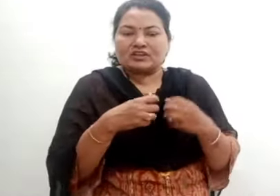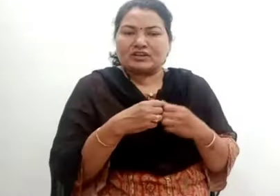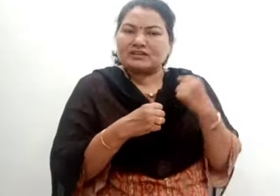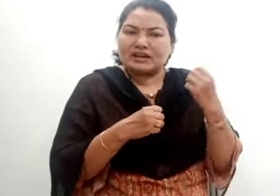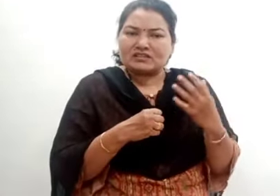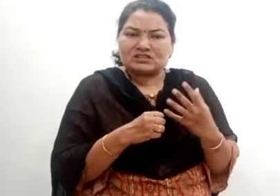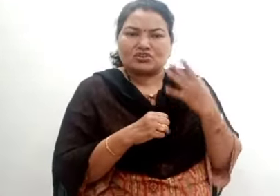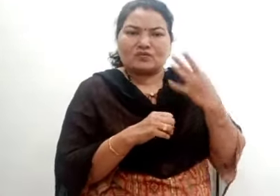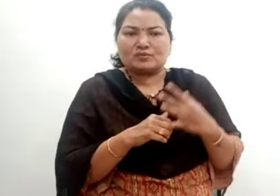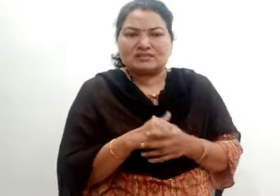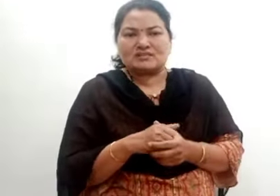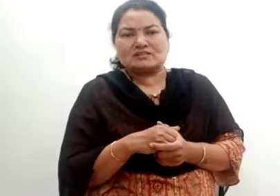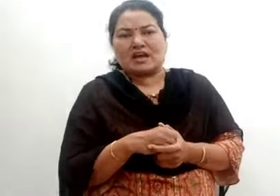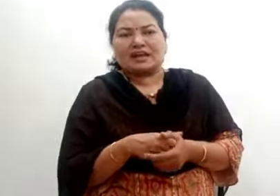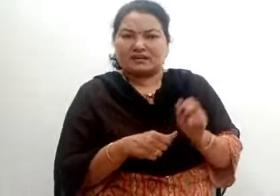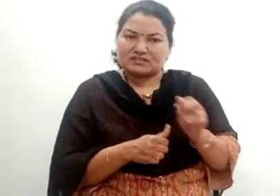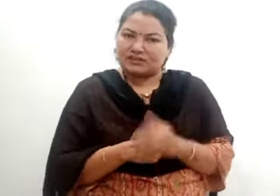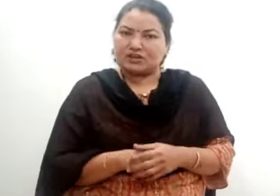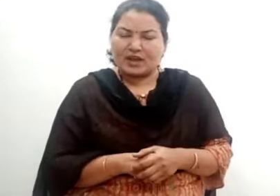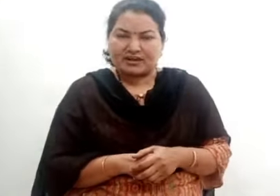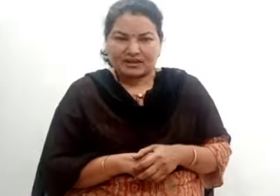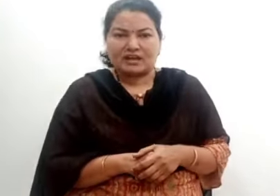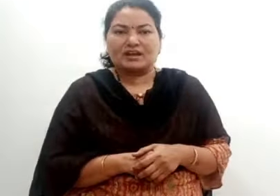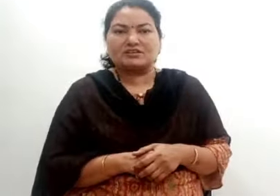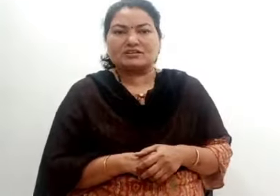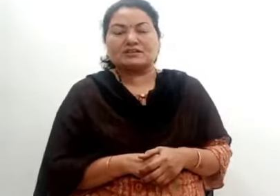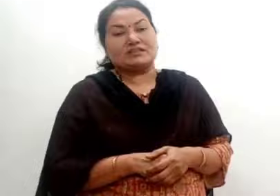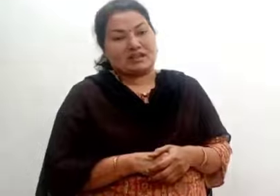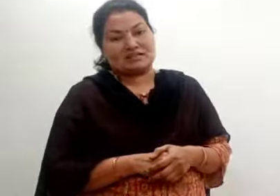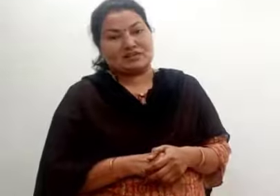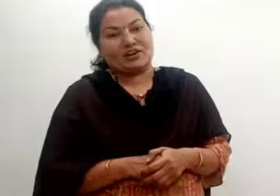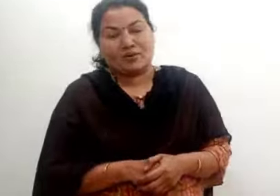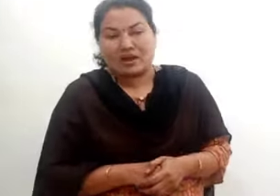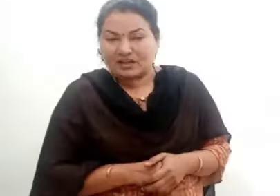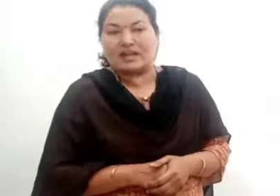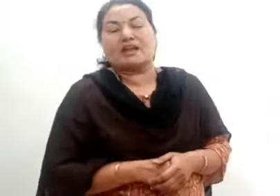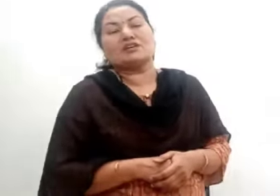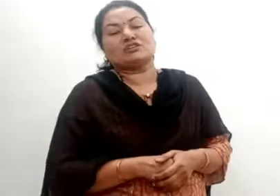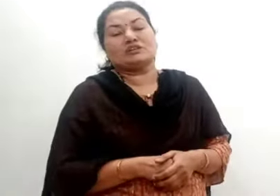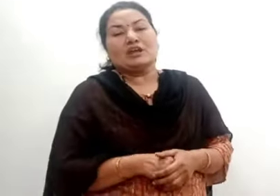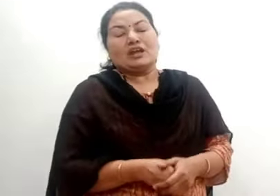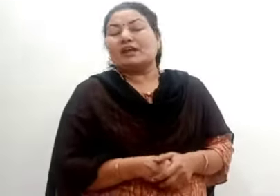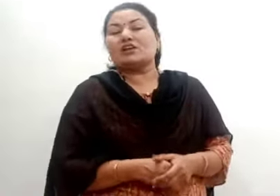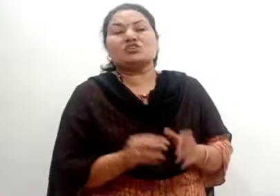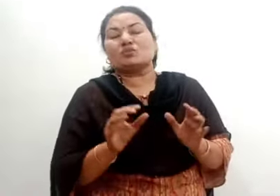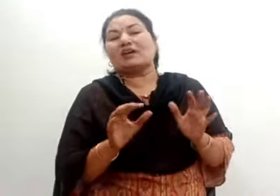आणि रिलॅक्सेशन ऑफ द मसल्स आहे, डज इट रिक्वायर एनी एनर्जी? येस, इट रिक्वायर एनर्जी. एनर्जी शिवाय हे